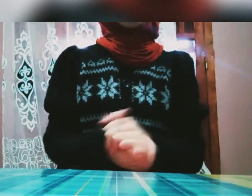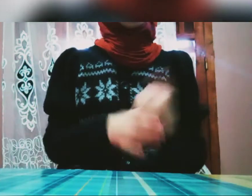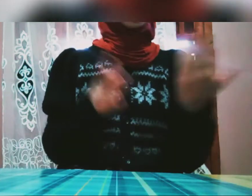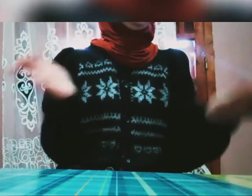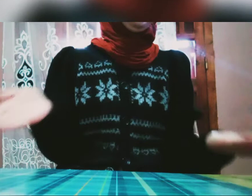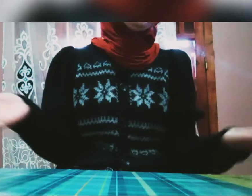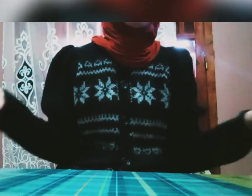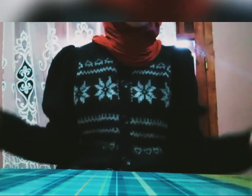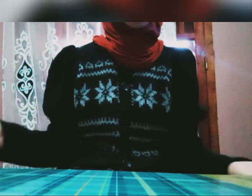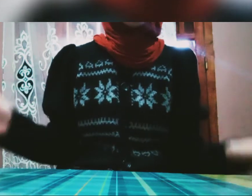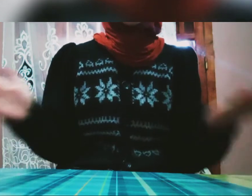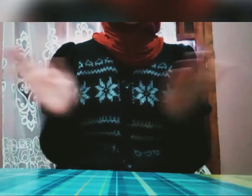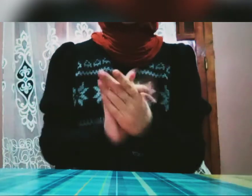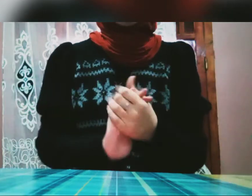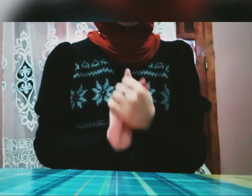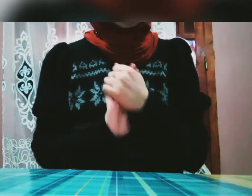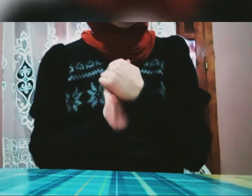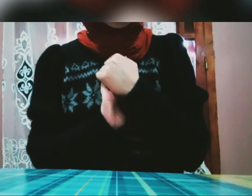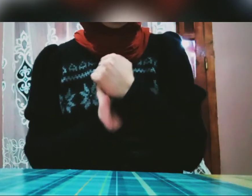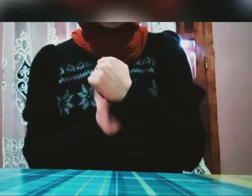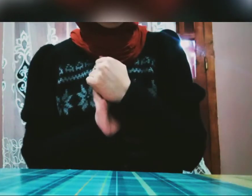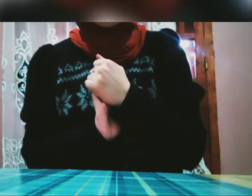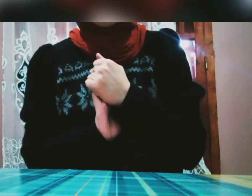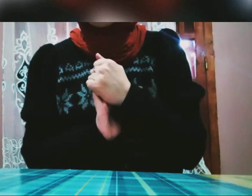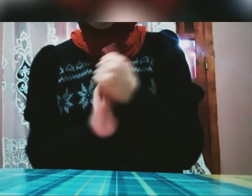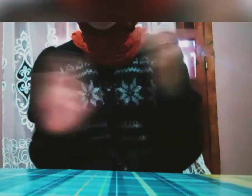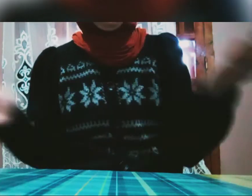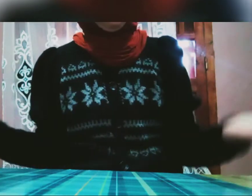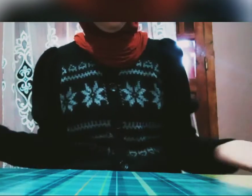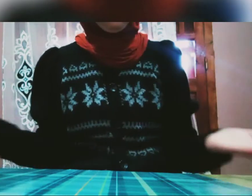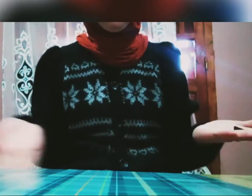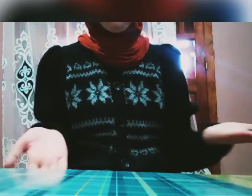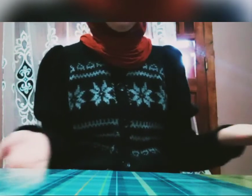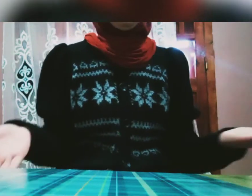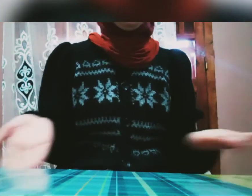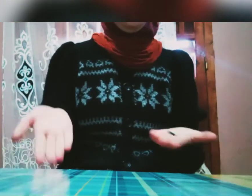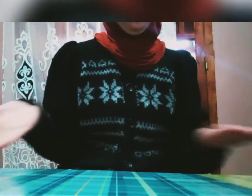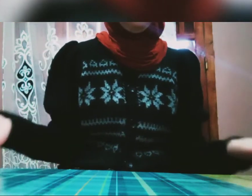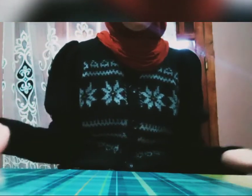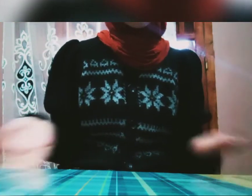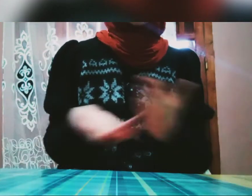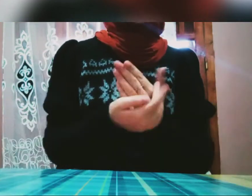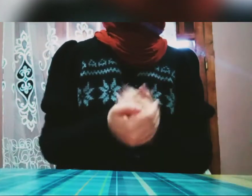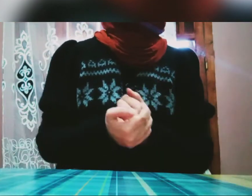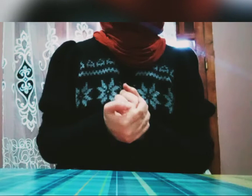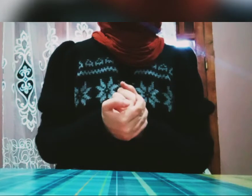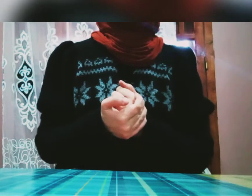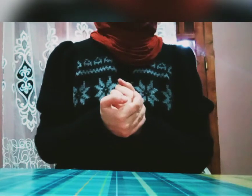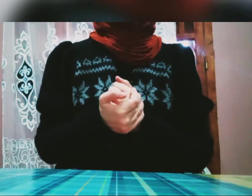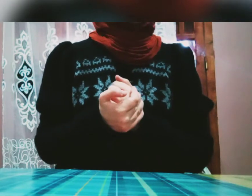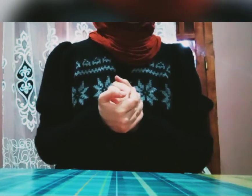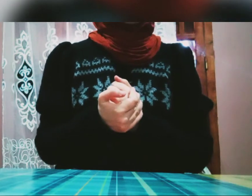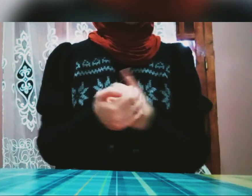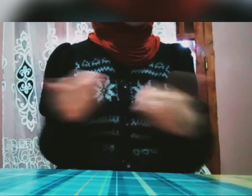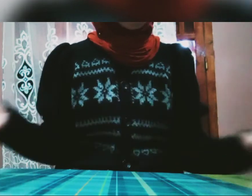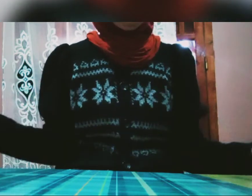مثلا عندك في الدور يدن على الساعه 12 زوالا والساعه 1 زوالا نفس الشيء